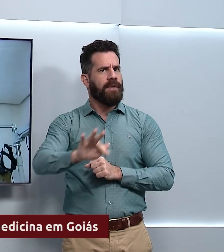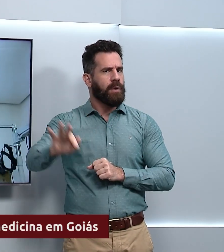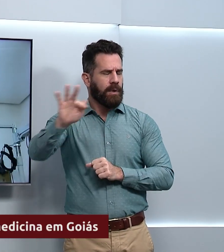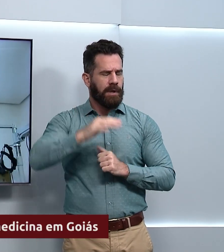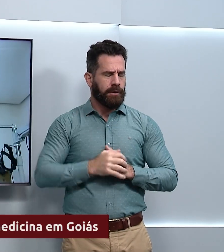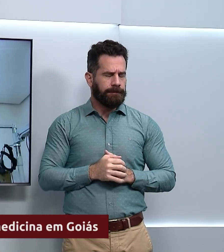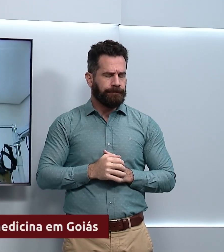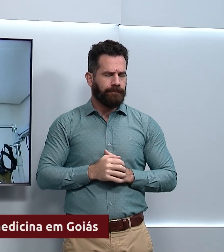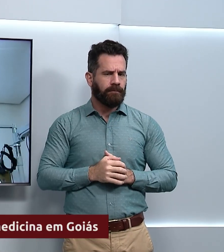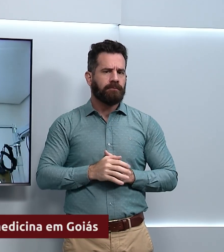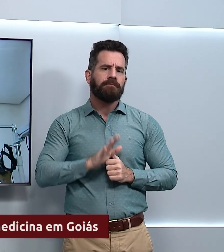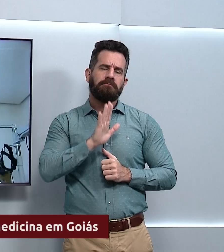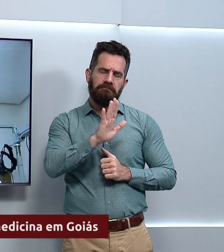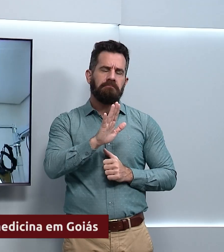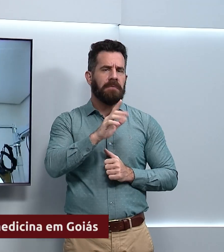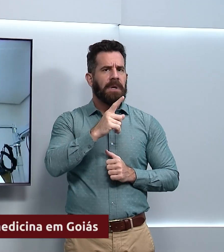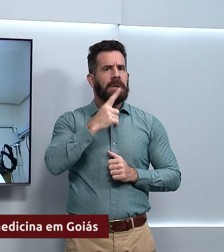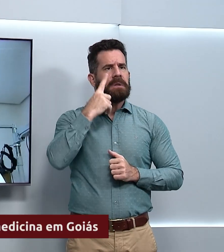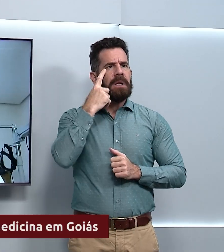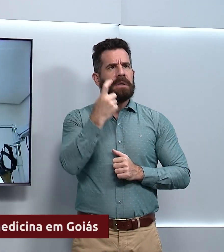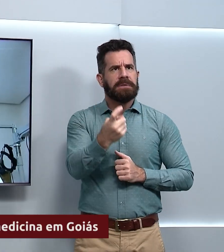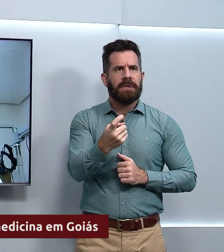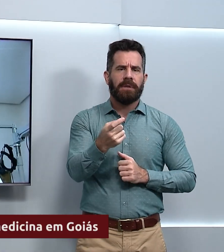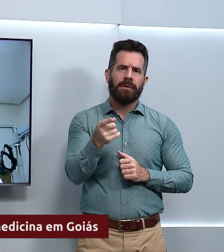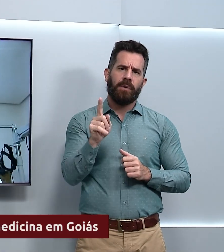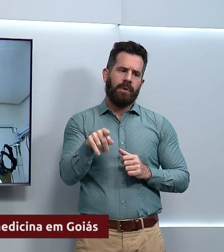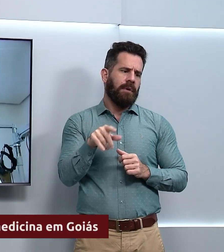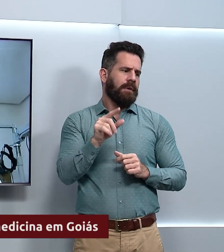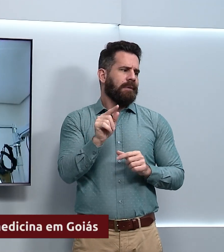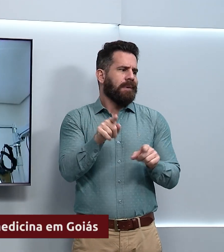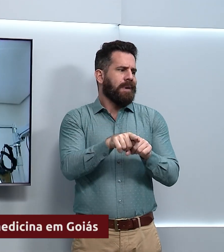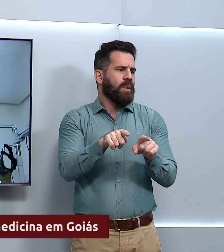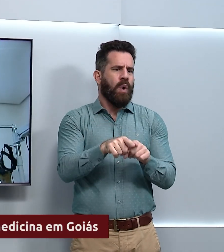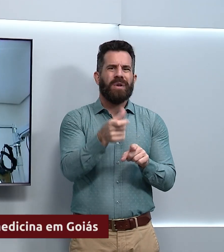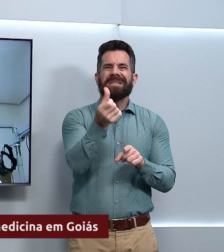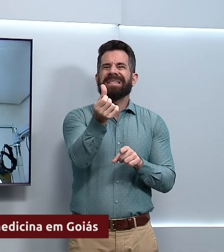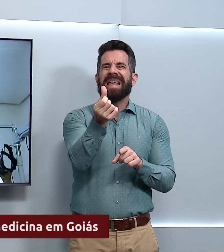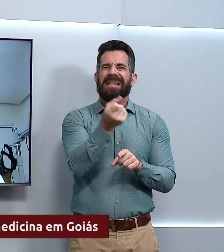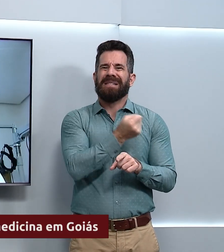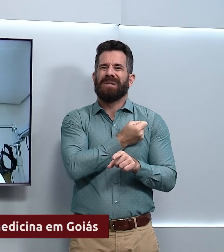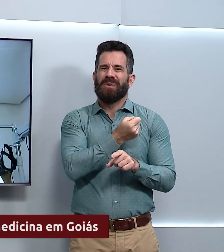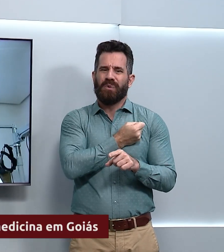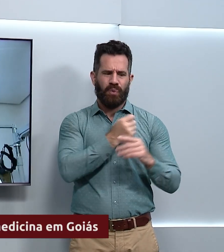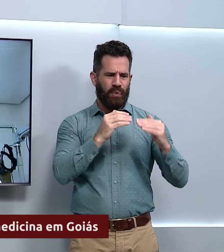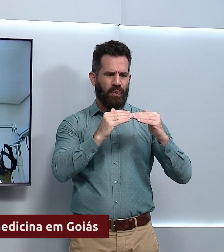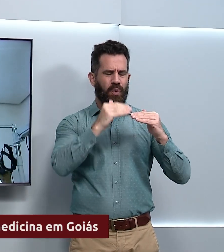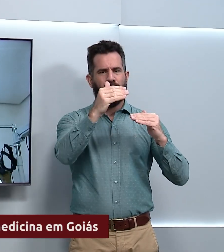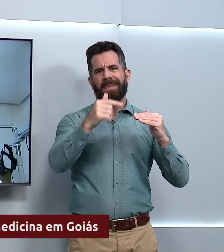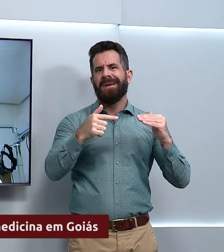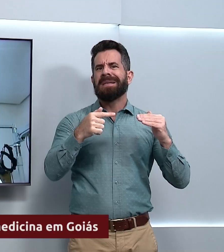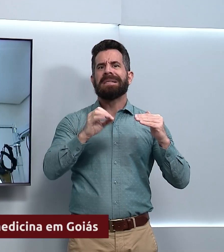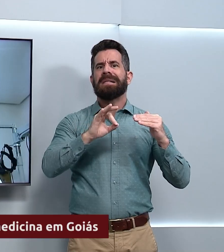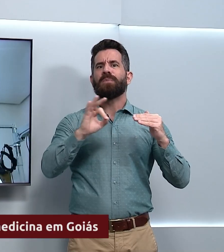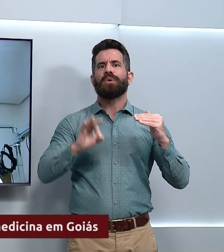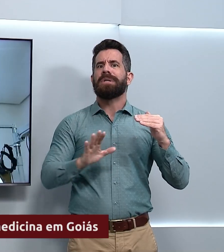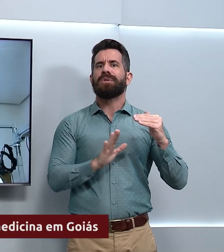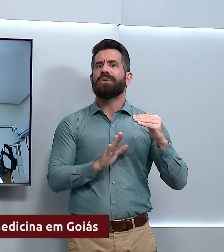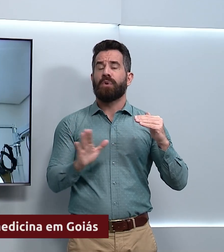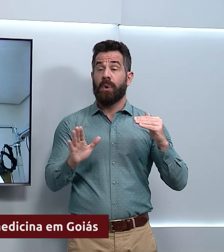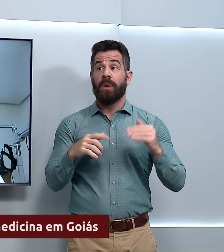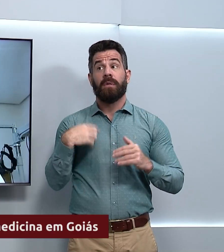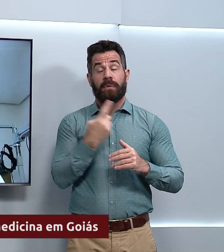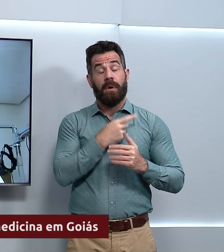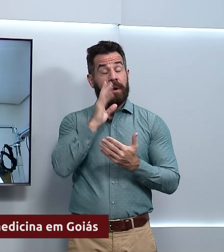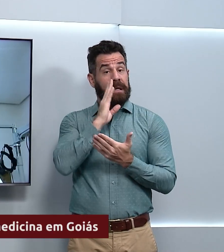interessante, porque 6 é só 70%. A gente acredita que a medicina ela tem que ser mais do que isso. De